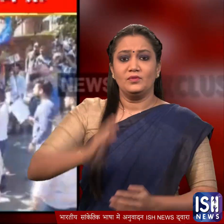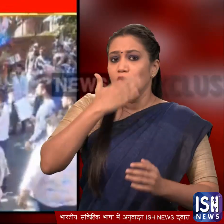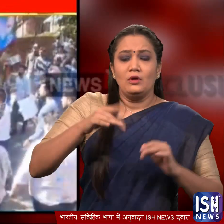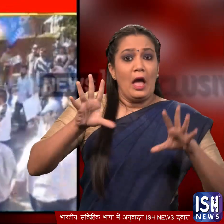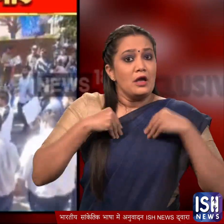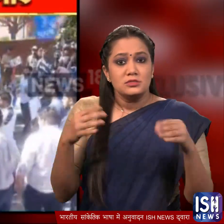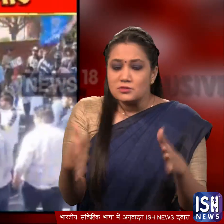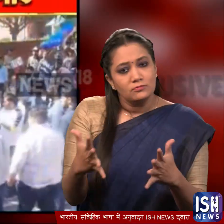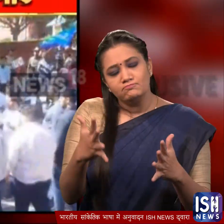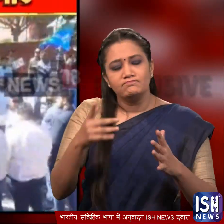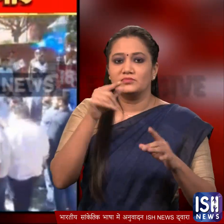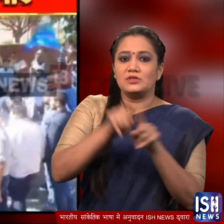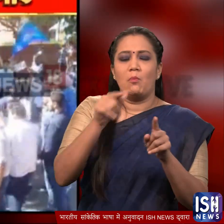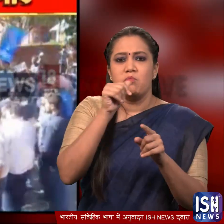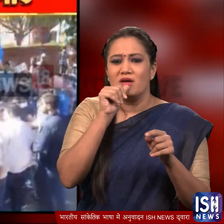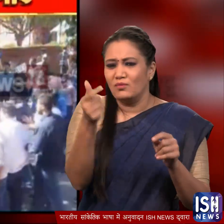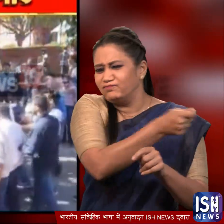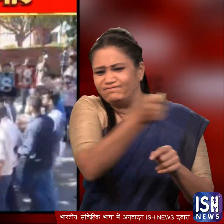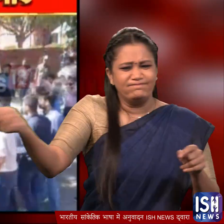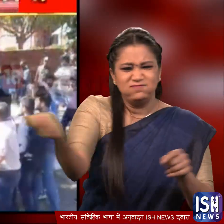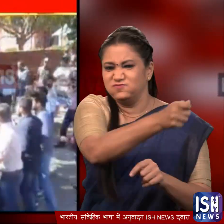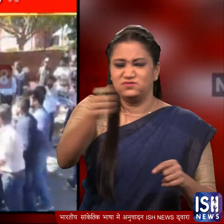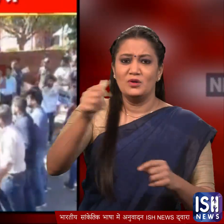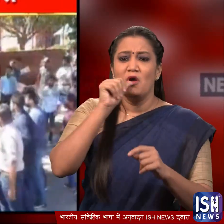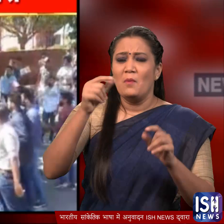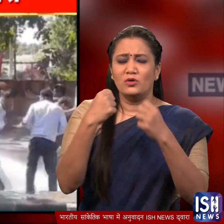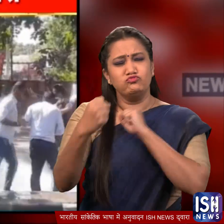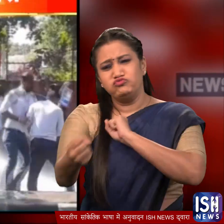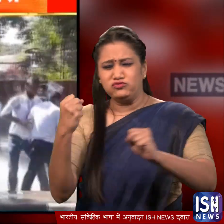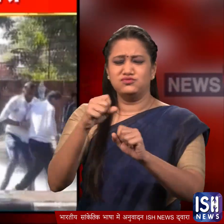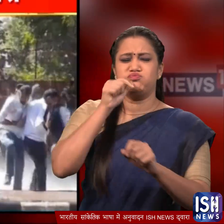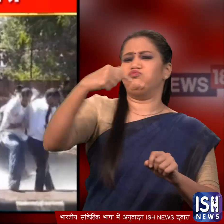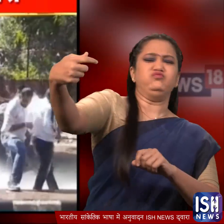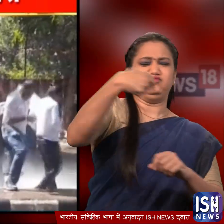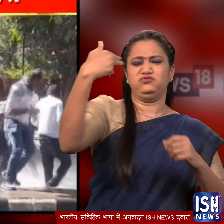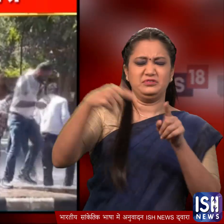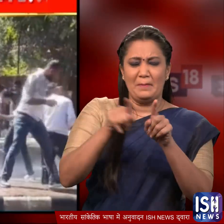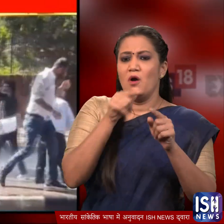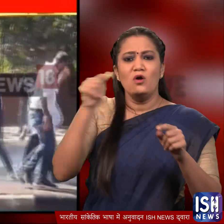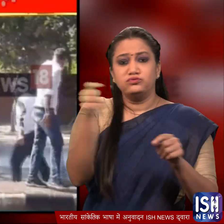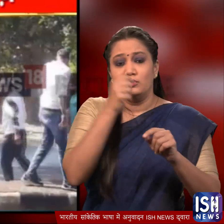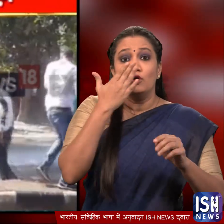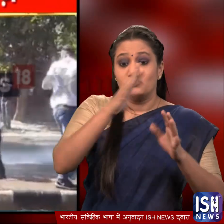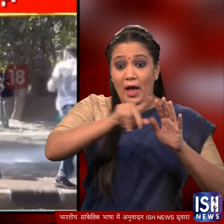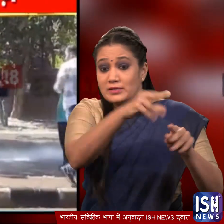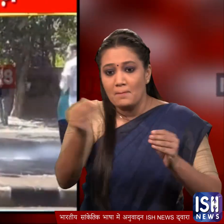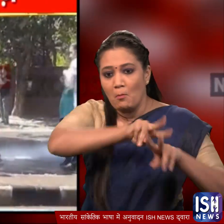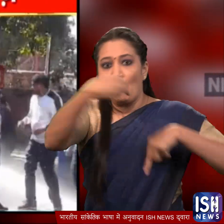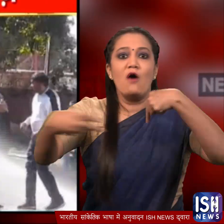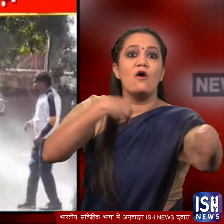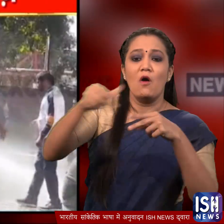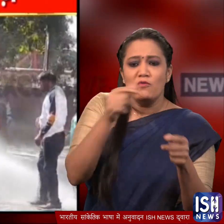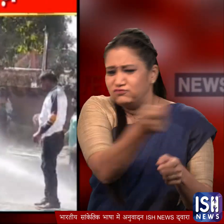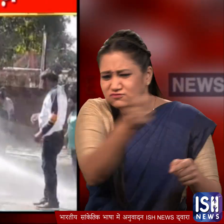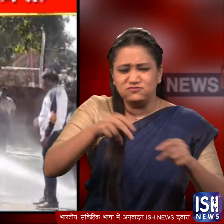दिया। छात्र तब भी नहीं माने तो पुलिस ने पानी की बौछार का भी इस्तेमाल किया। पानी की बौछार इतनी तेज थी कि उसकी चपेट में आकर कुछ छात्र